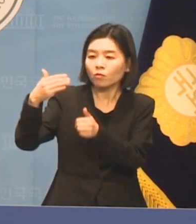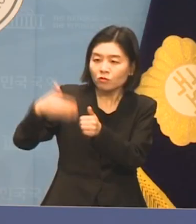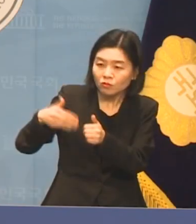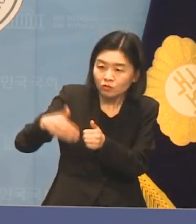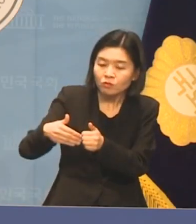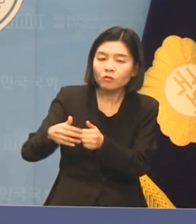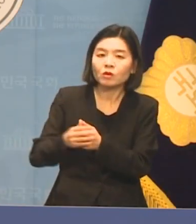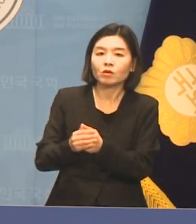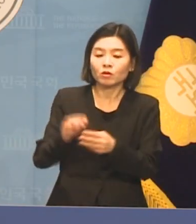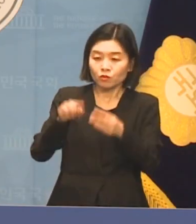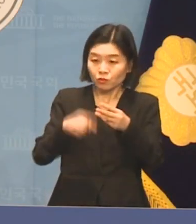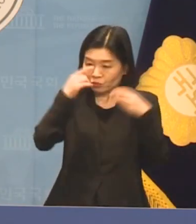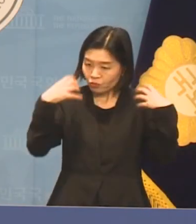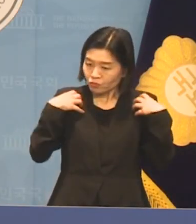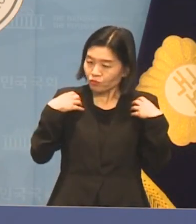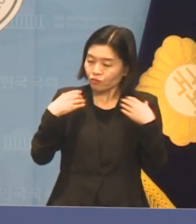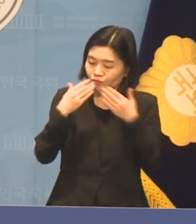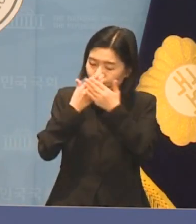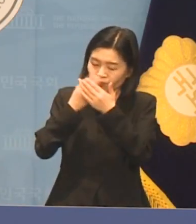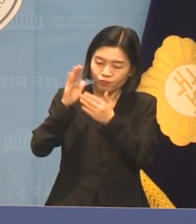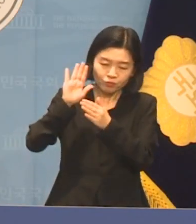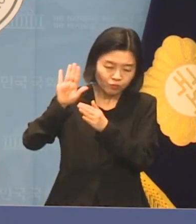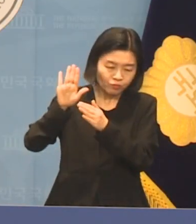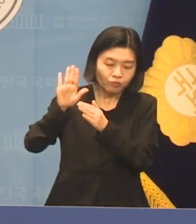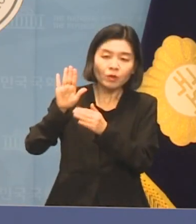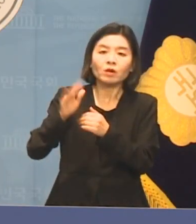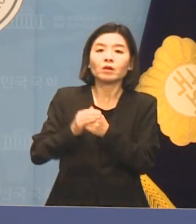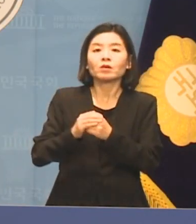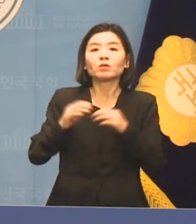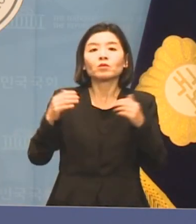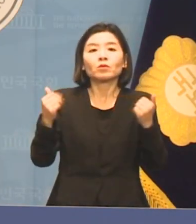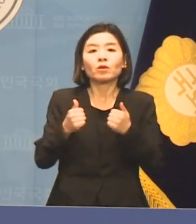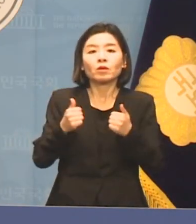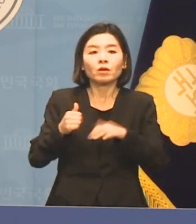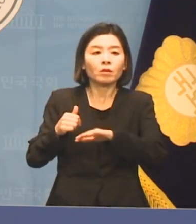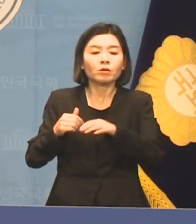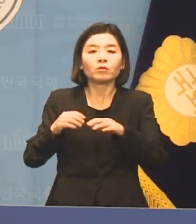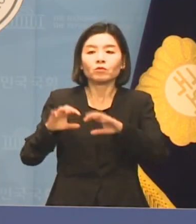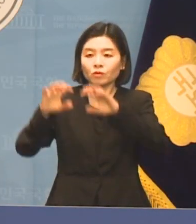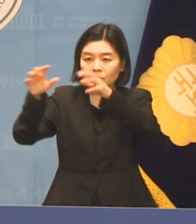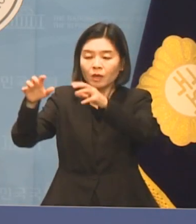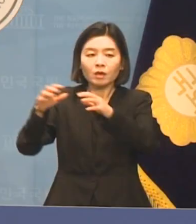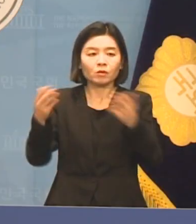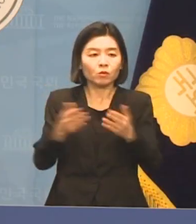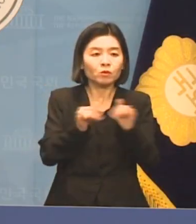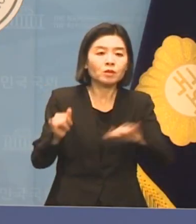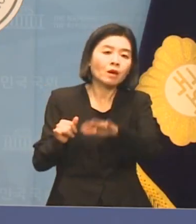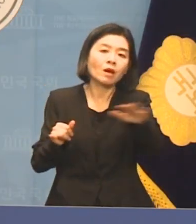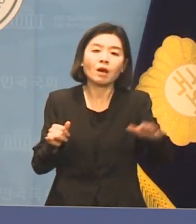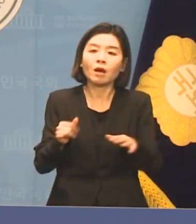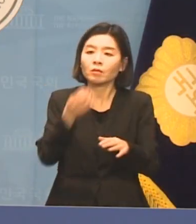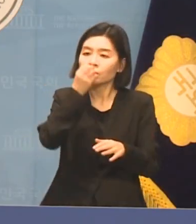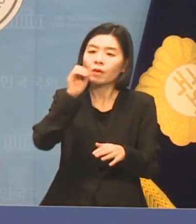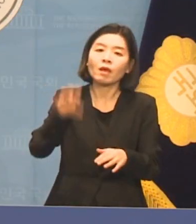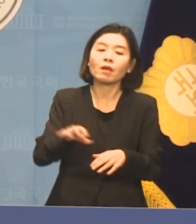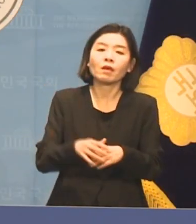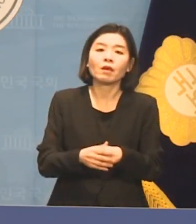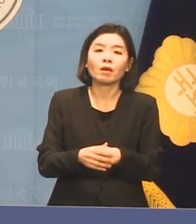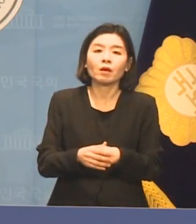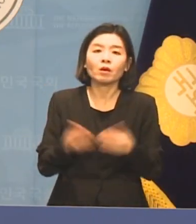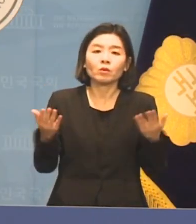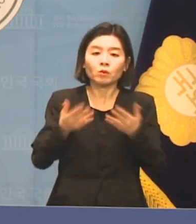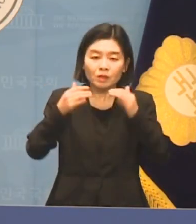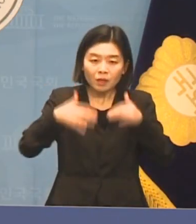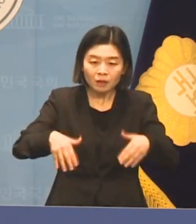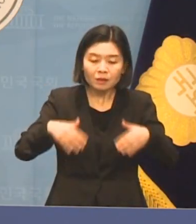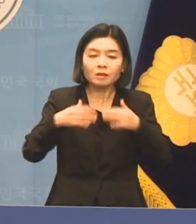정부는 눈 가리고 아웅식으로 국제사회와 노동자를 우롱해왔다. 노동약자를 보호하겠다던 정부는 어디로